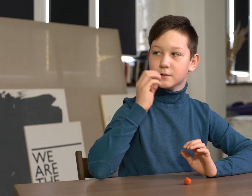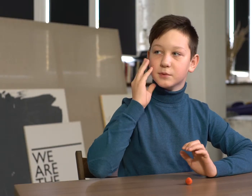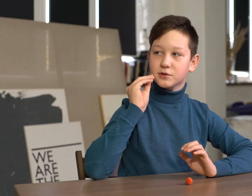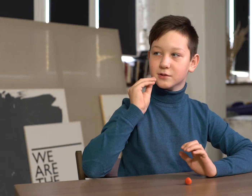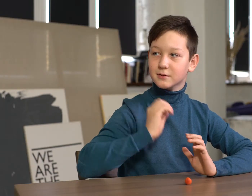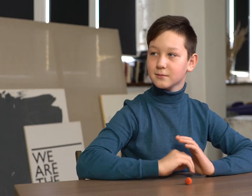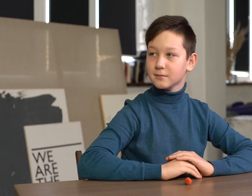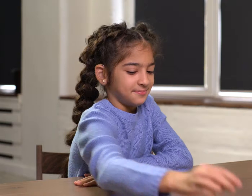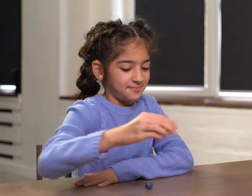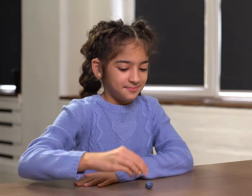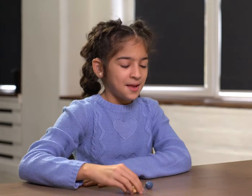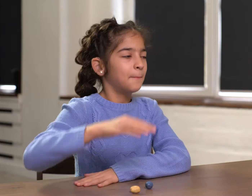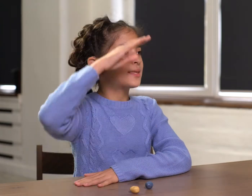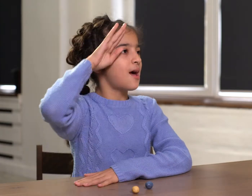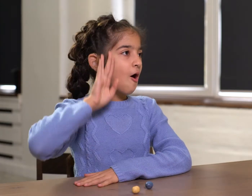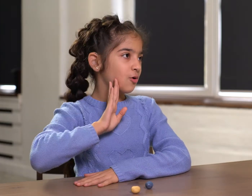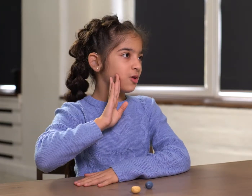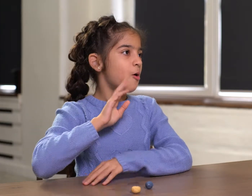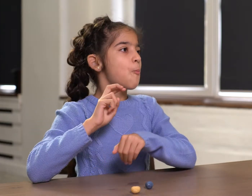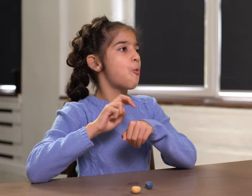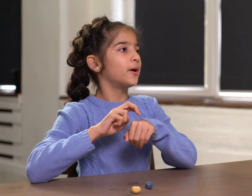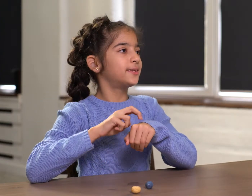peach. Brown potato.